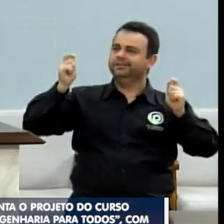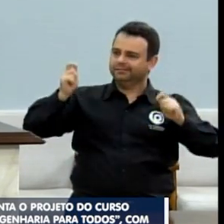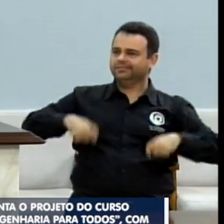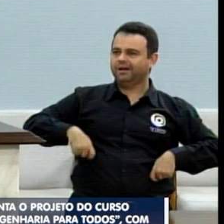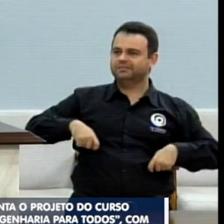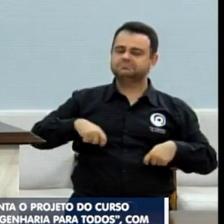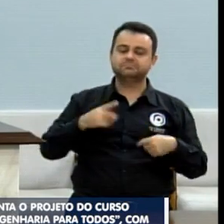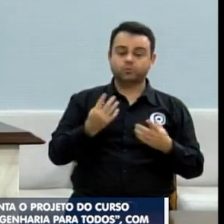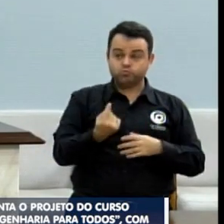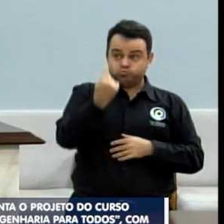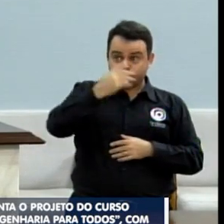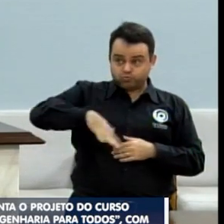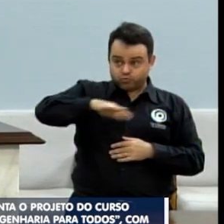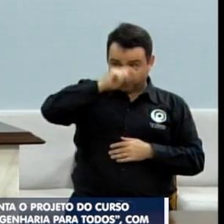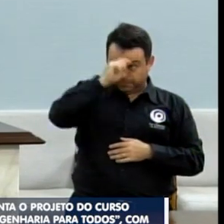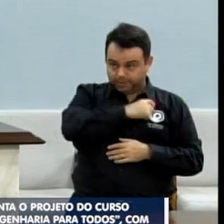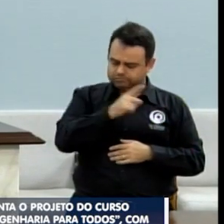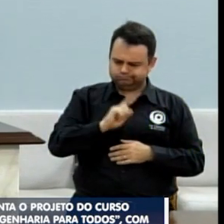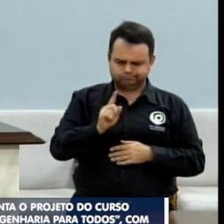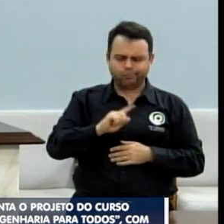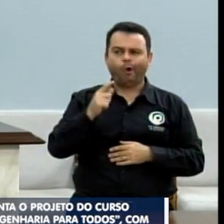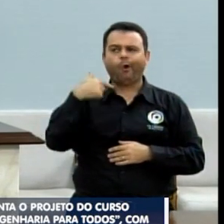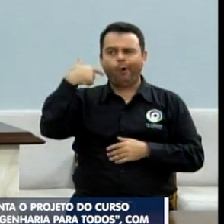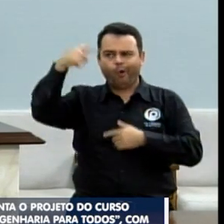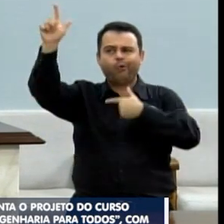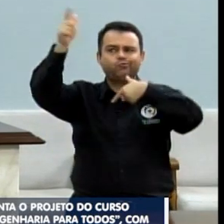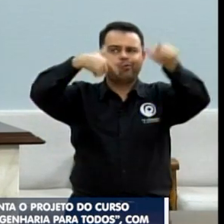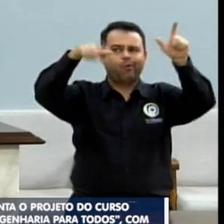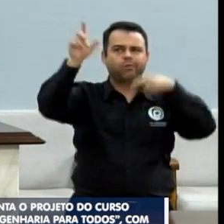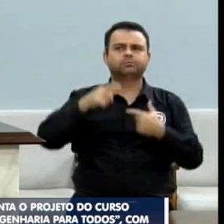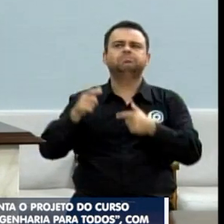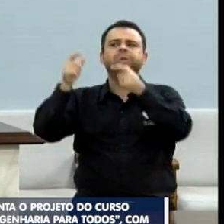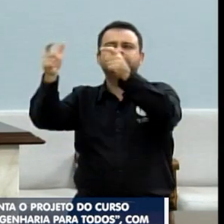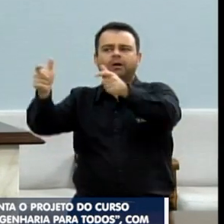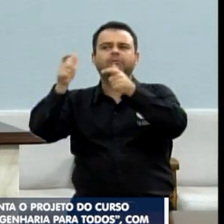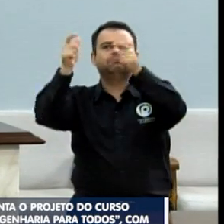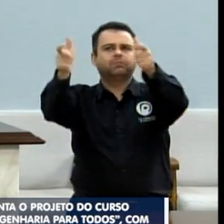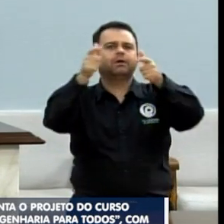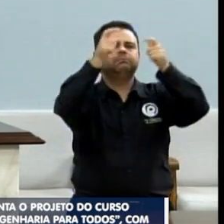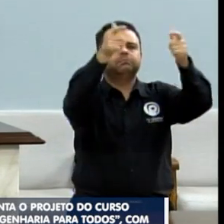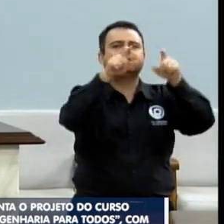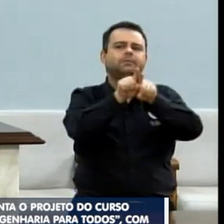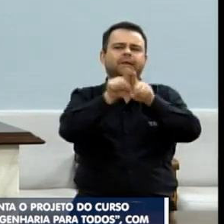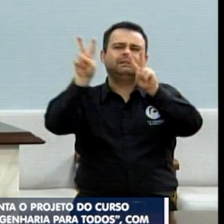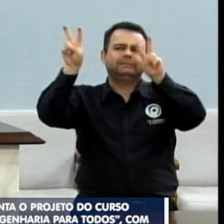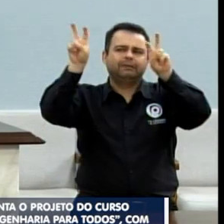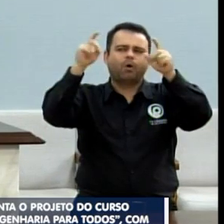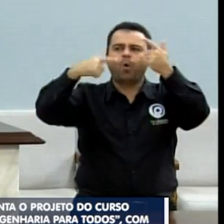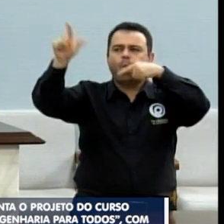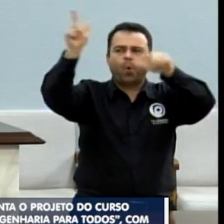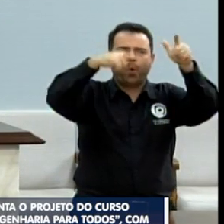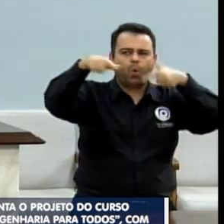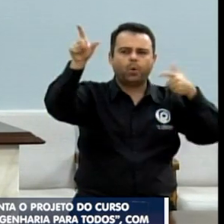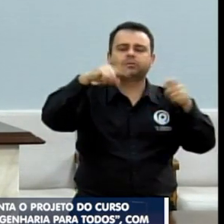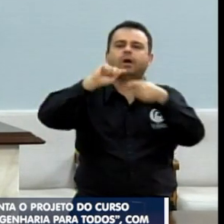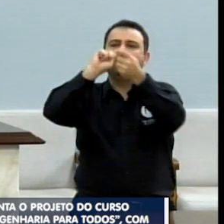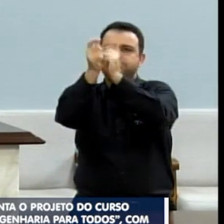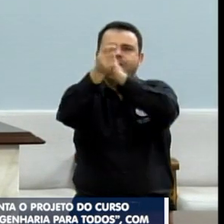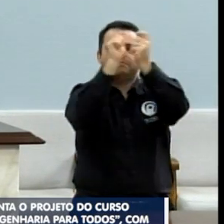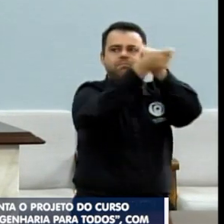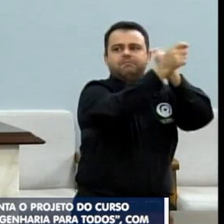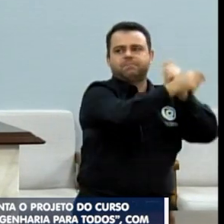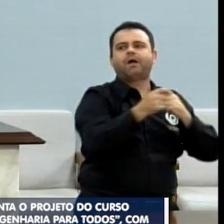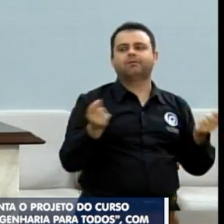outras regiões e sendo ajustado também para outros temas. E encerro a apresentação